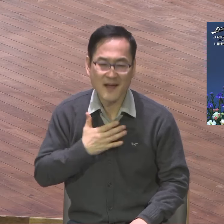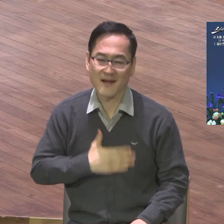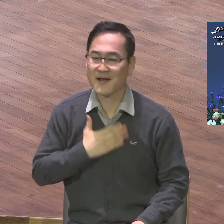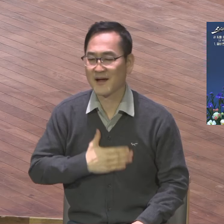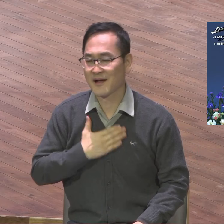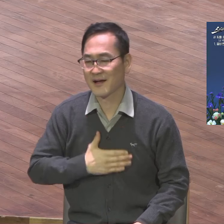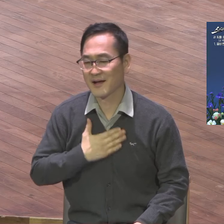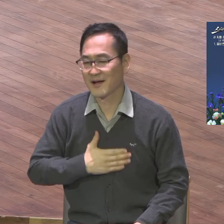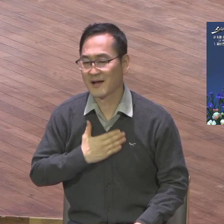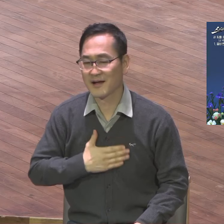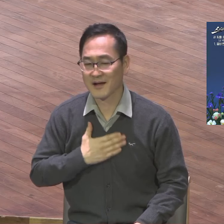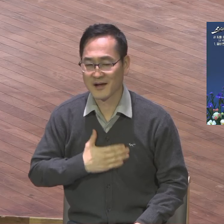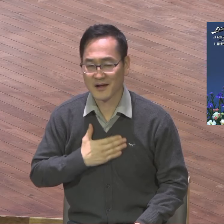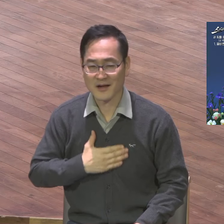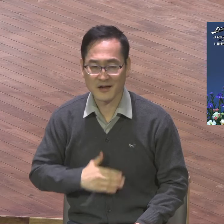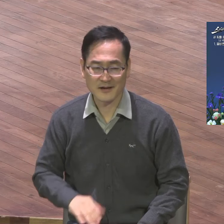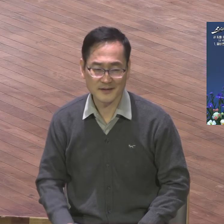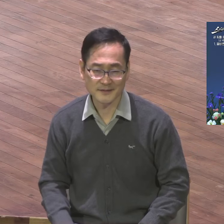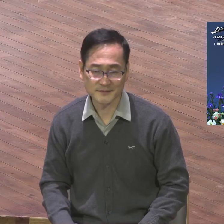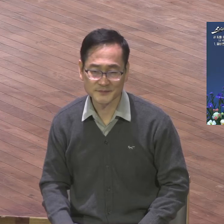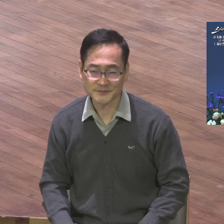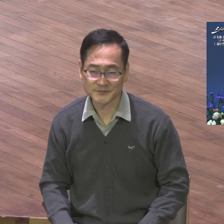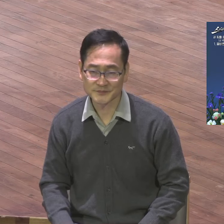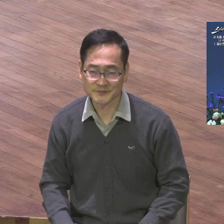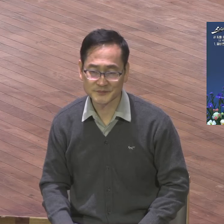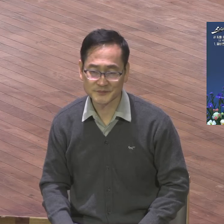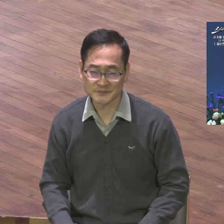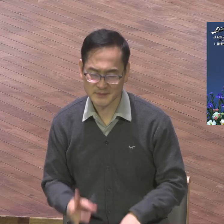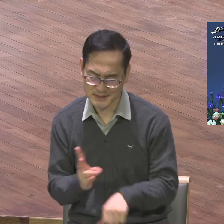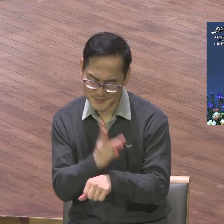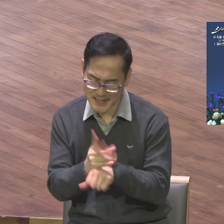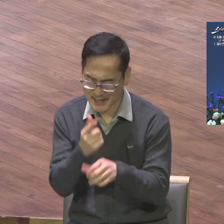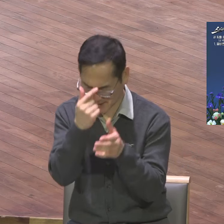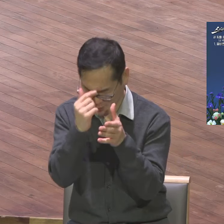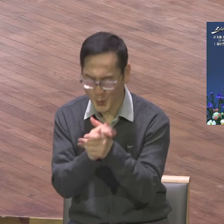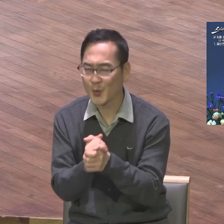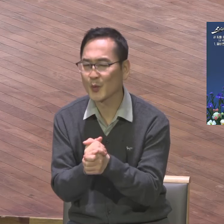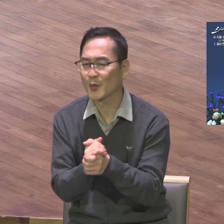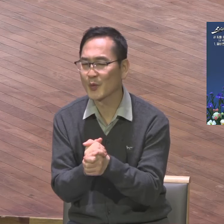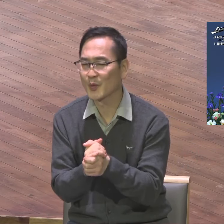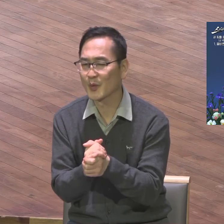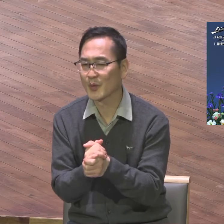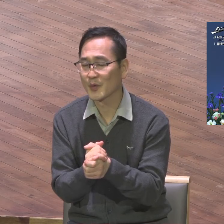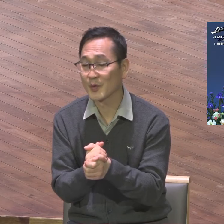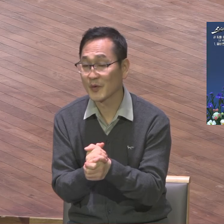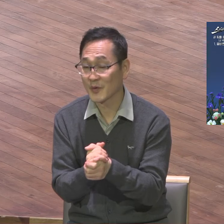기도를 멈추지 않습니다. 24 기도 아멘. 24 하나님,